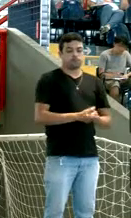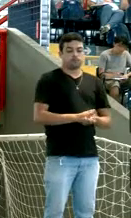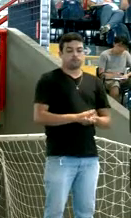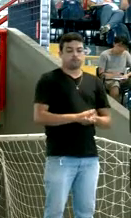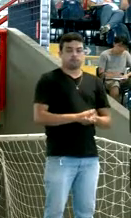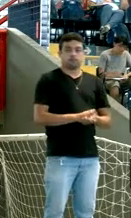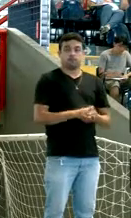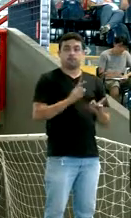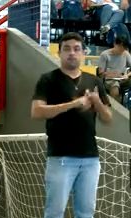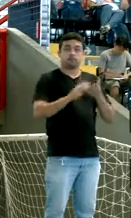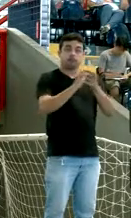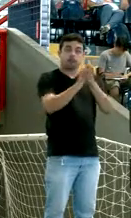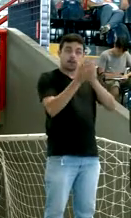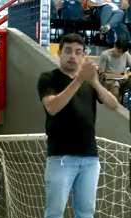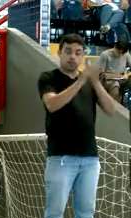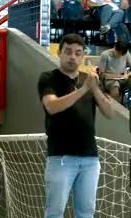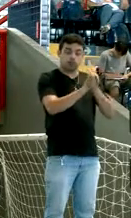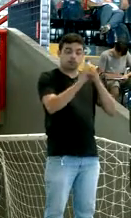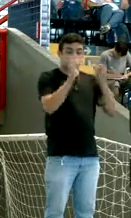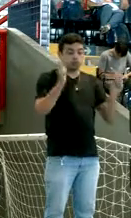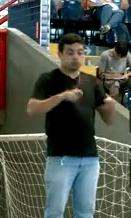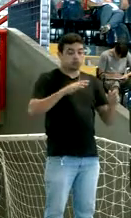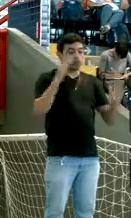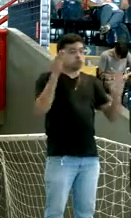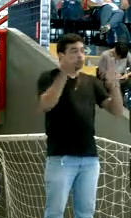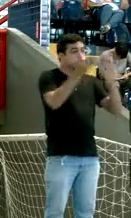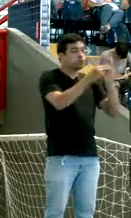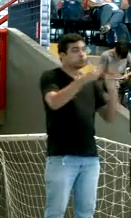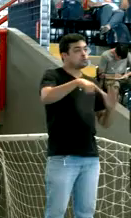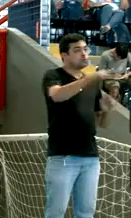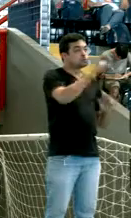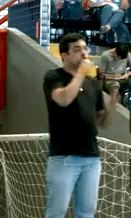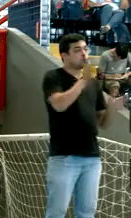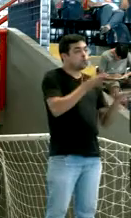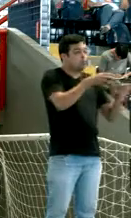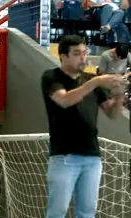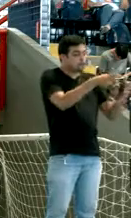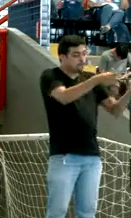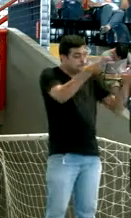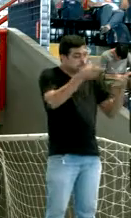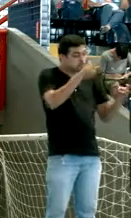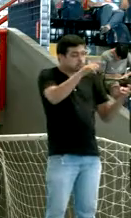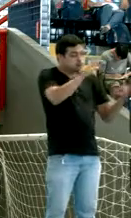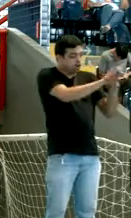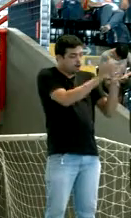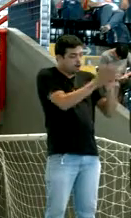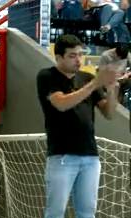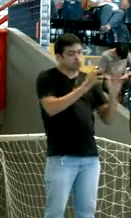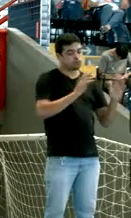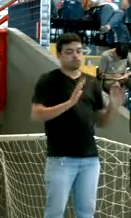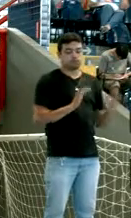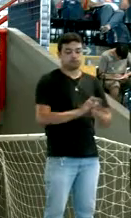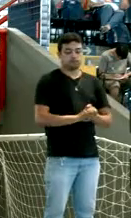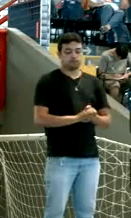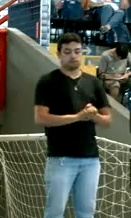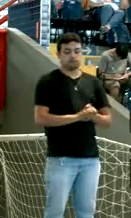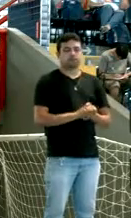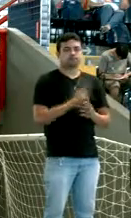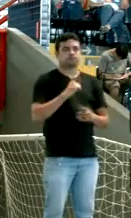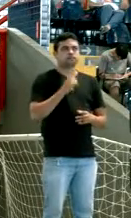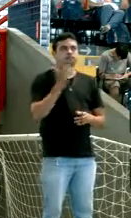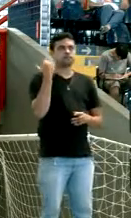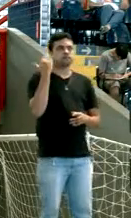A arte pode ser também, como nós já vimos, tudo aquilo que uma comunidade considera arte. Caiu uma